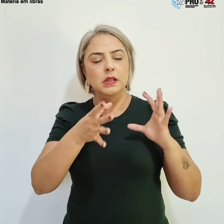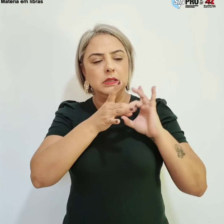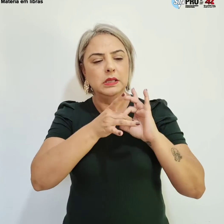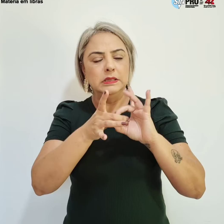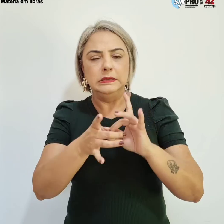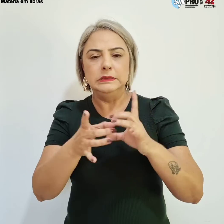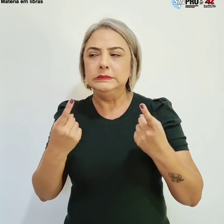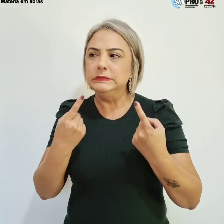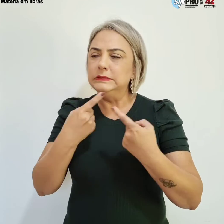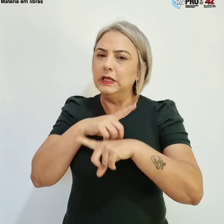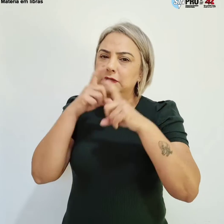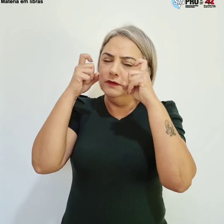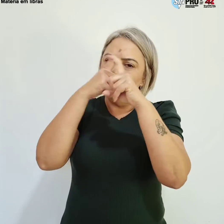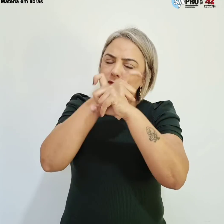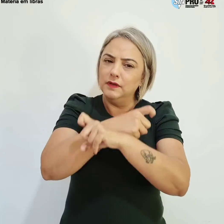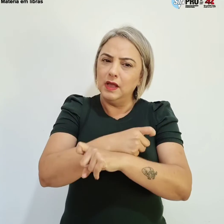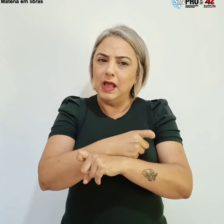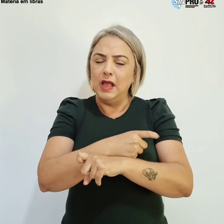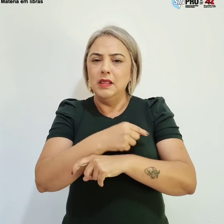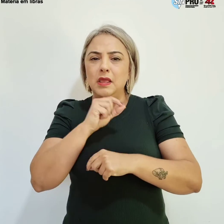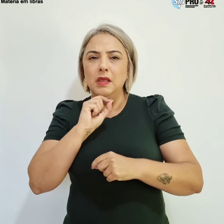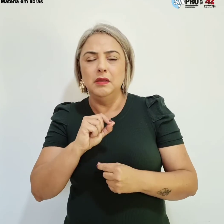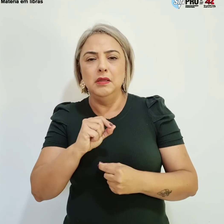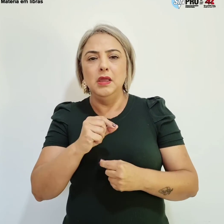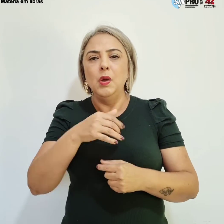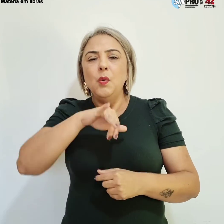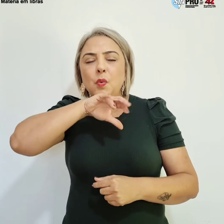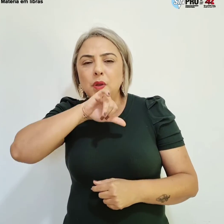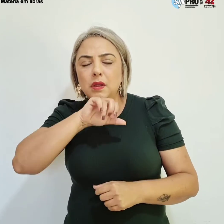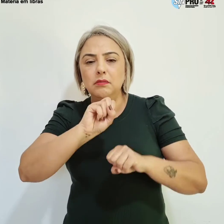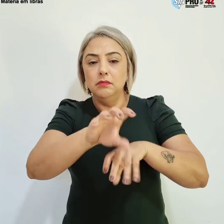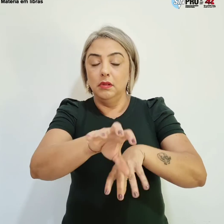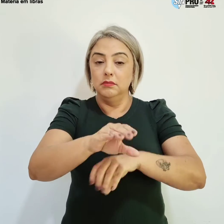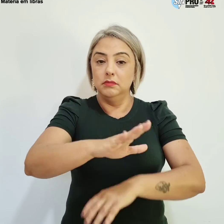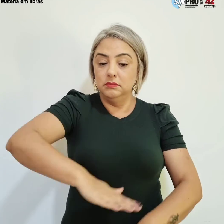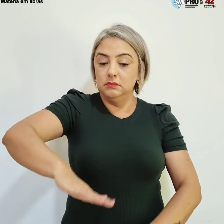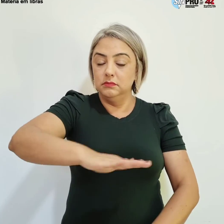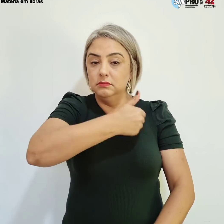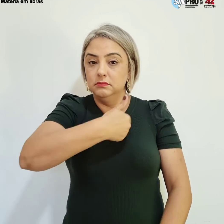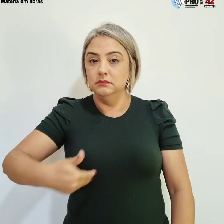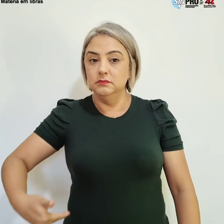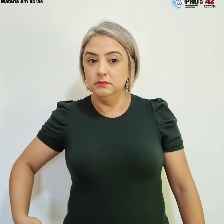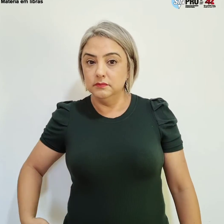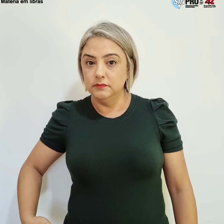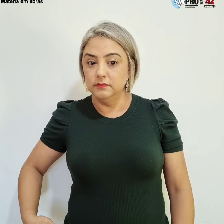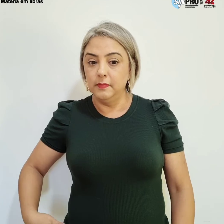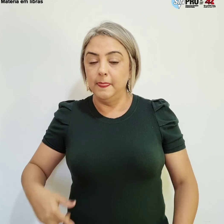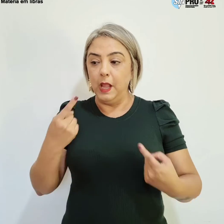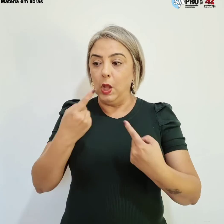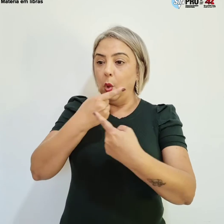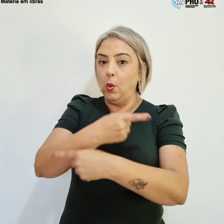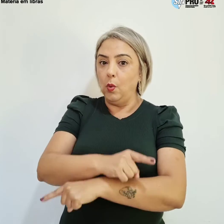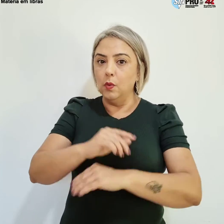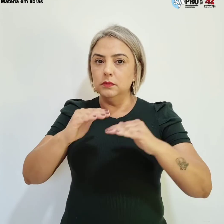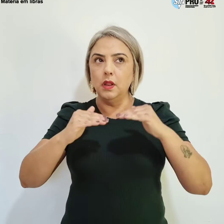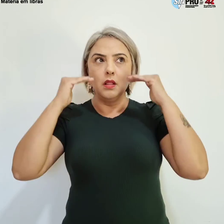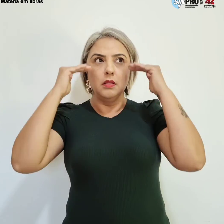adversa, desfavorável à educação e aos serviços públicos e contra a soberania do Brasil,